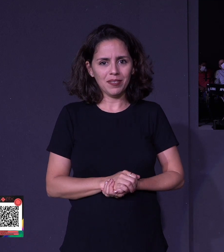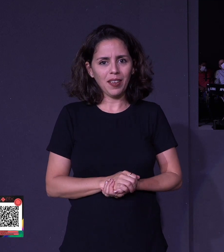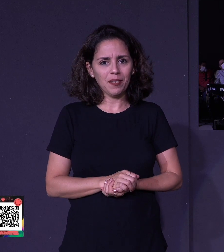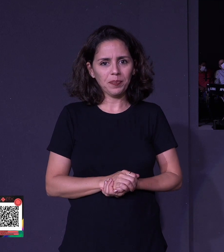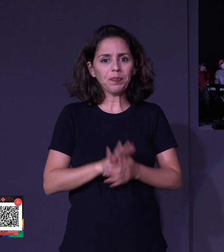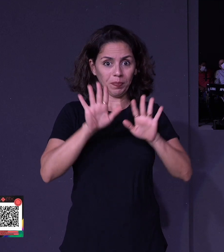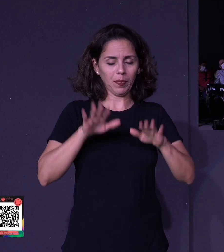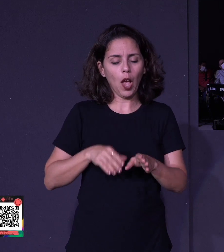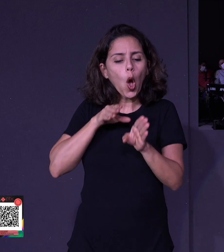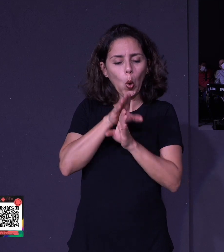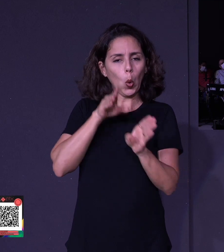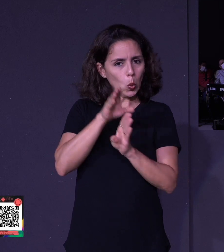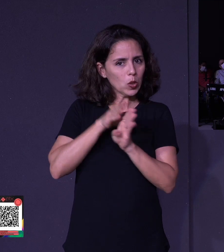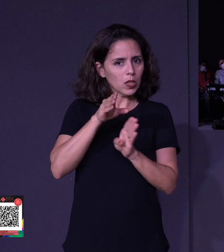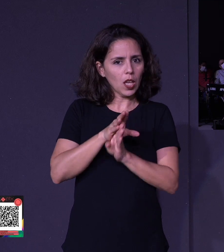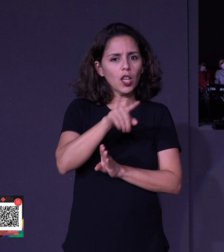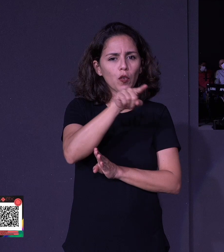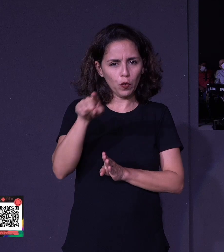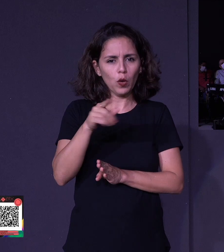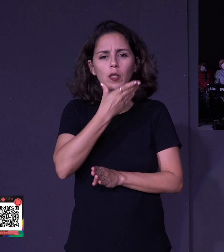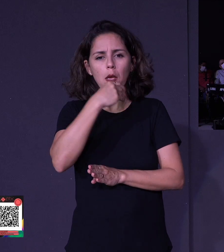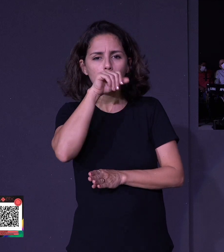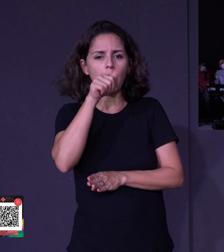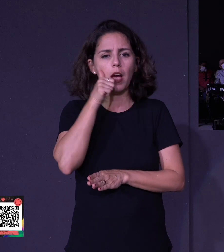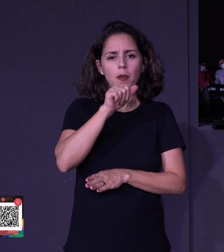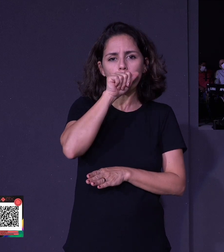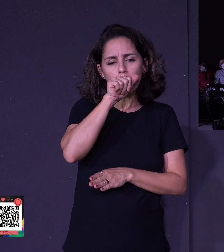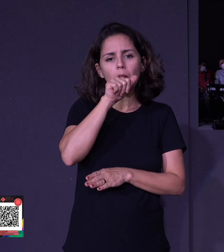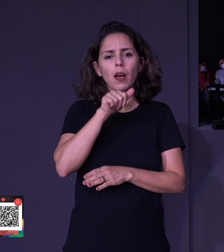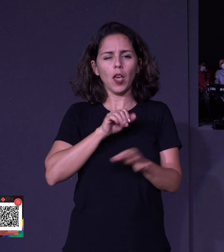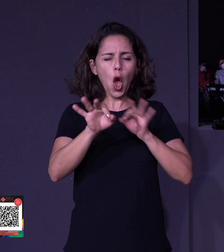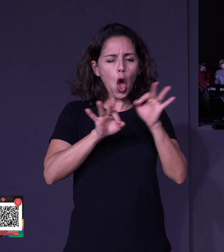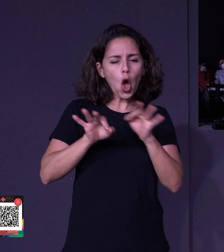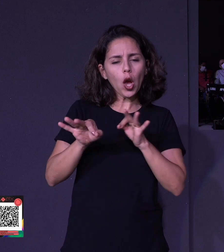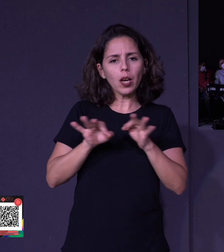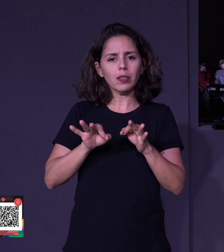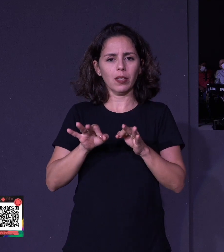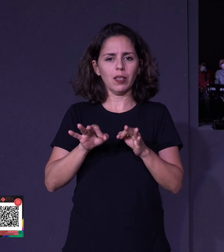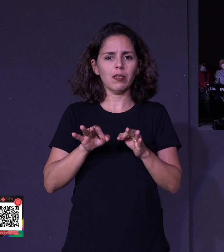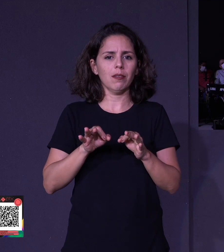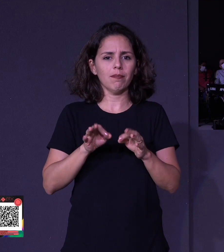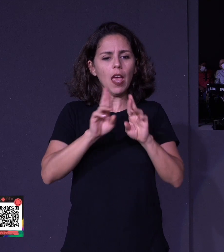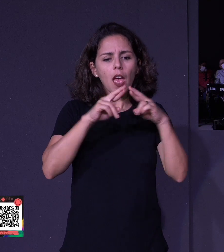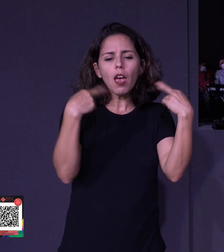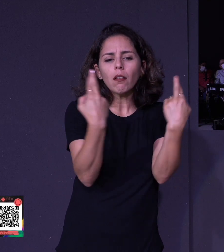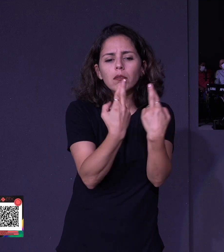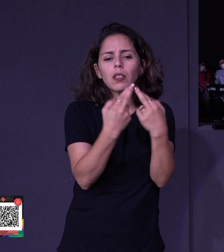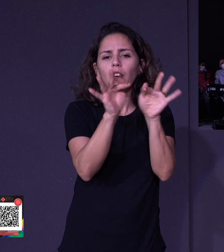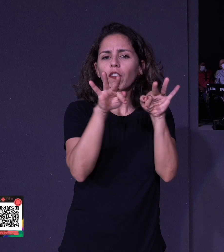Precisamos criar o hábito de estar sempre em família. E fazer com que esses momentos sejam sempre especiais e agradáveis. Eu tenho essa